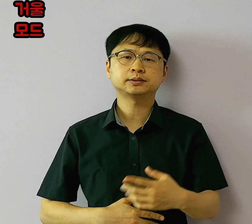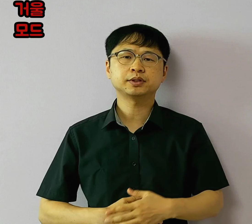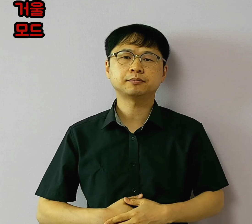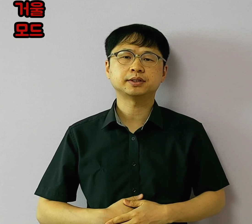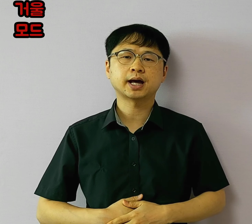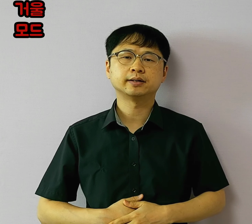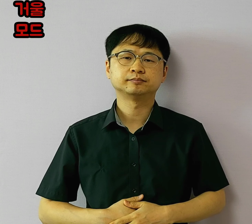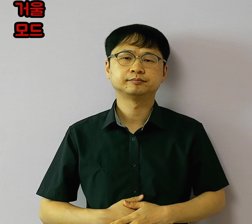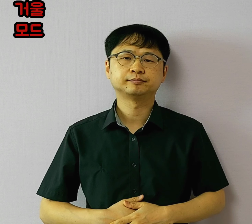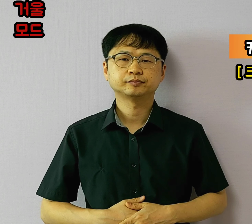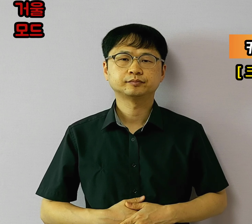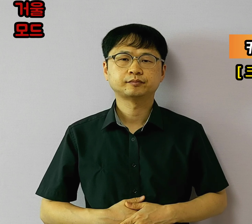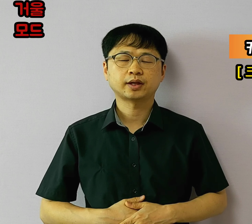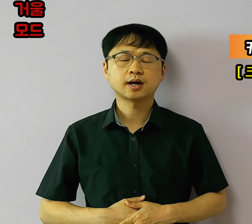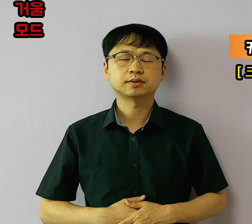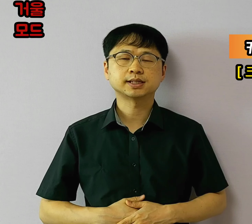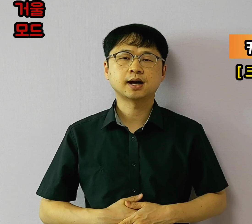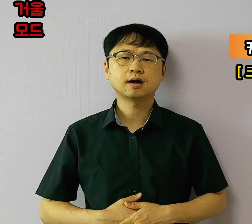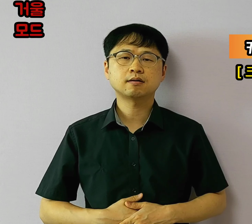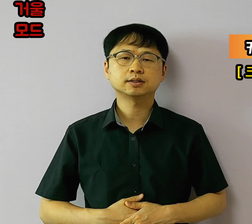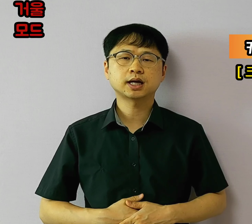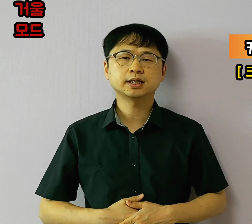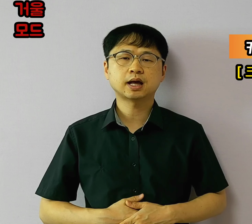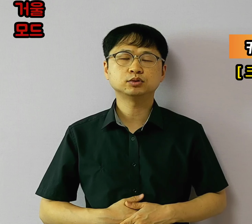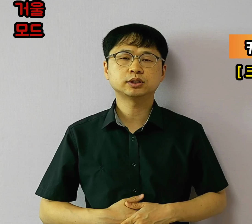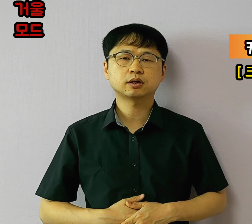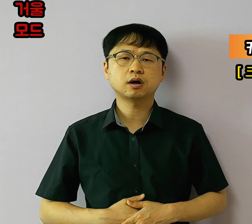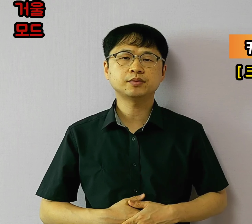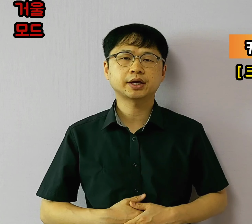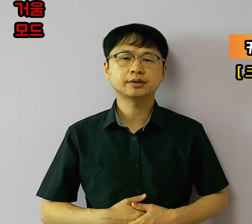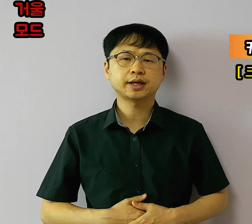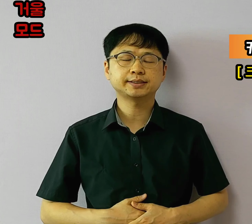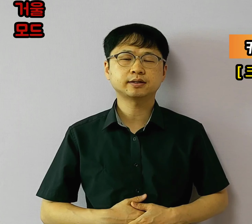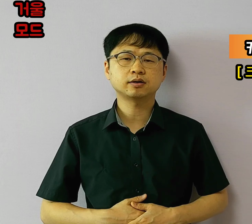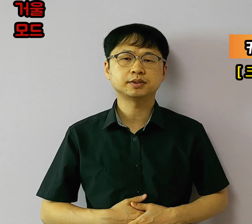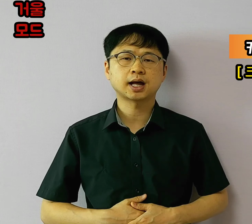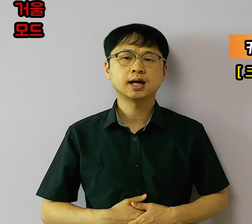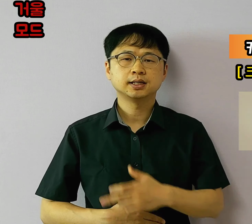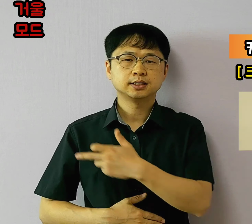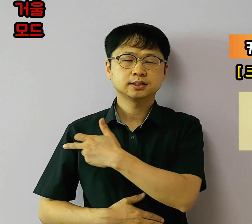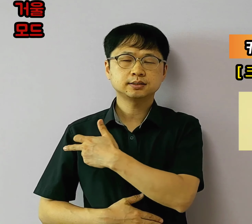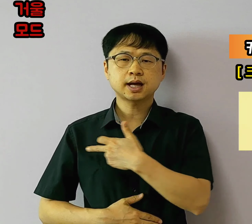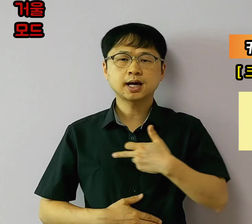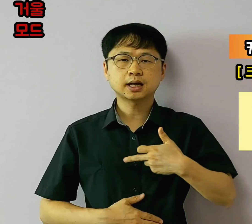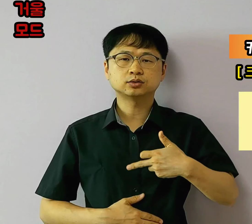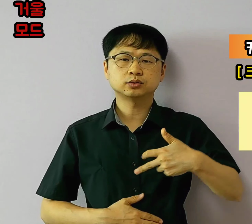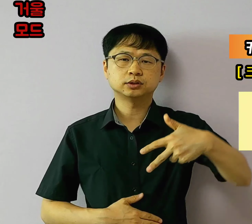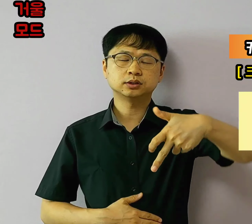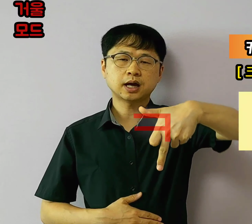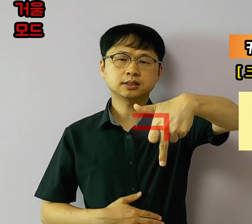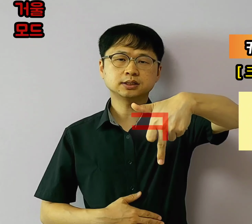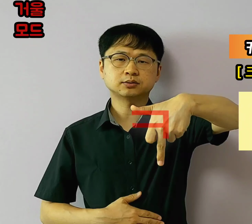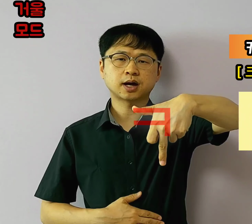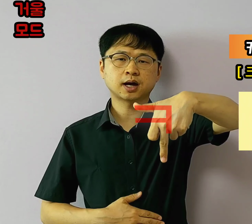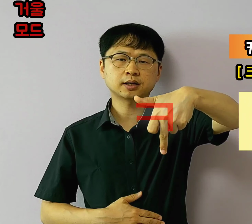표현하시면 됩니다. 네, 다음 가사 커다란 나무처럼 내 곁에 있어입니다. 크다라는 소는 한글지와